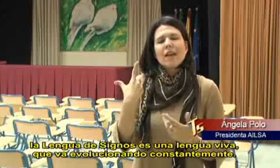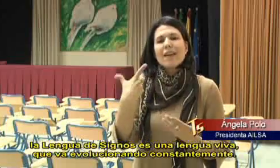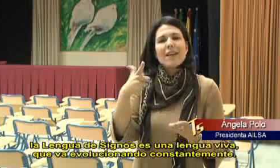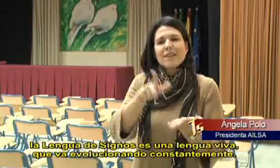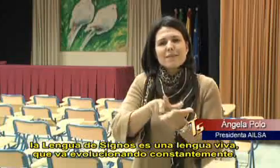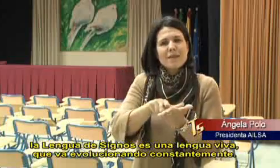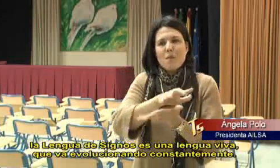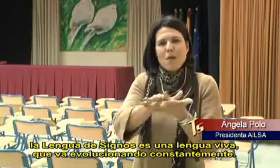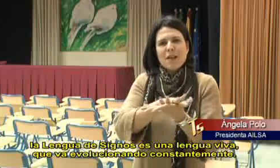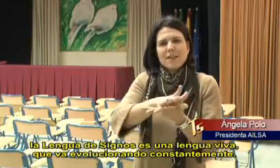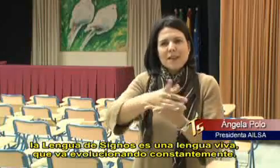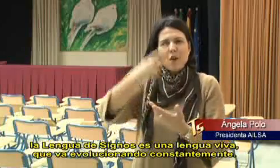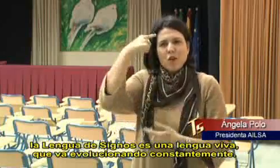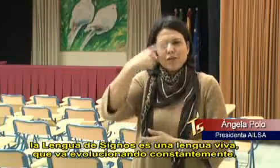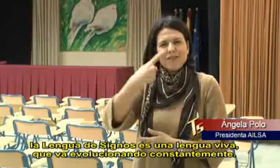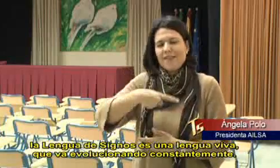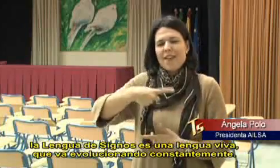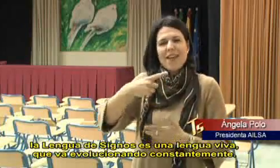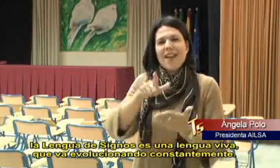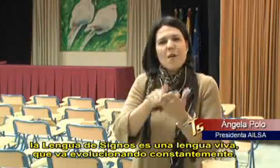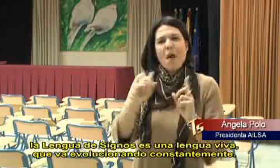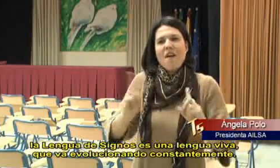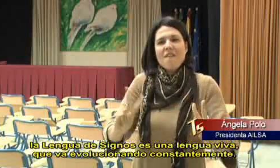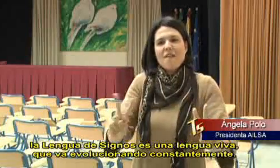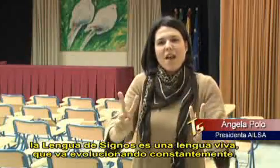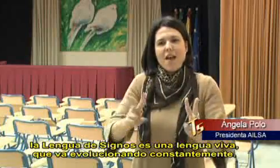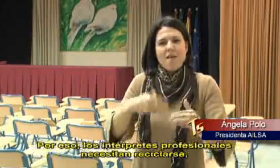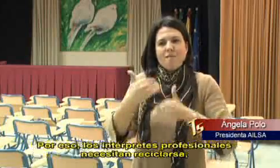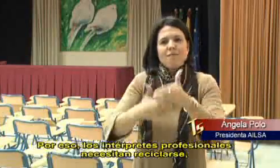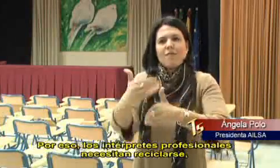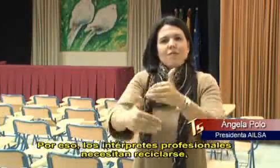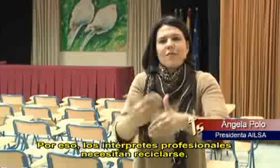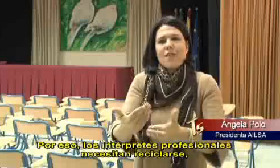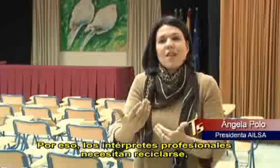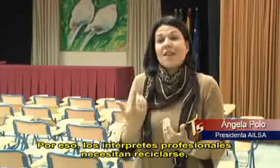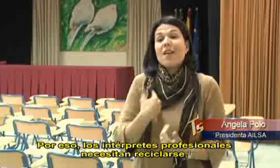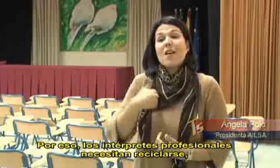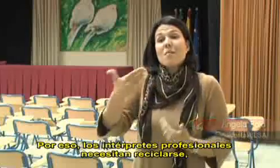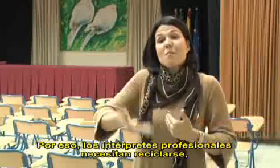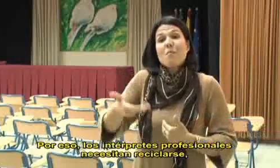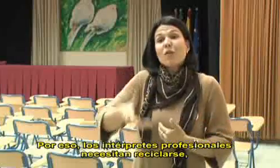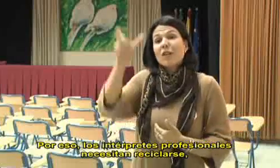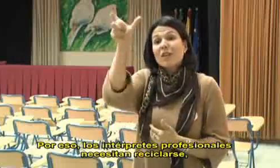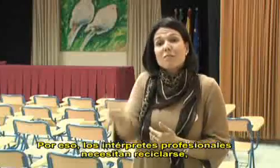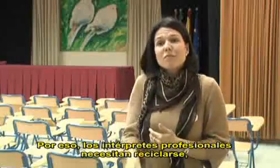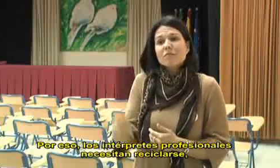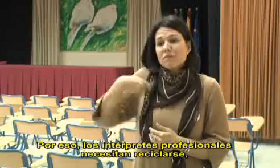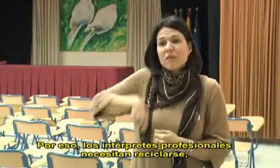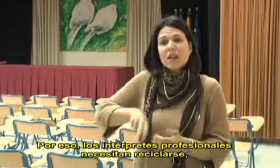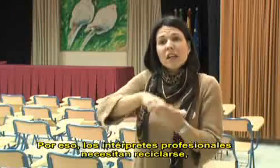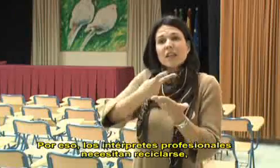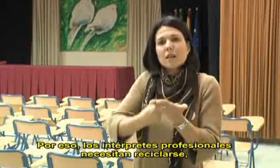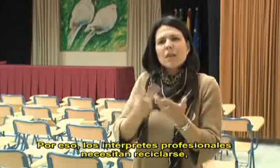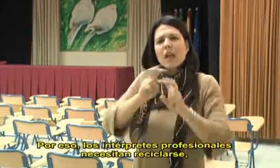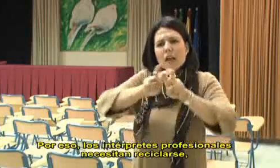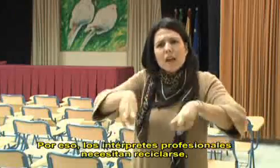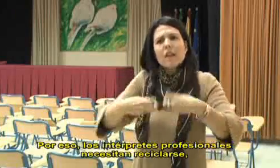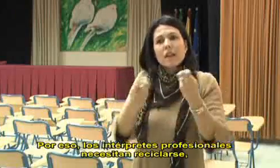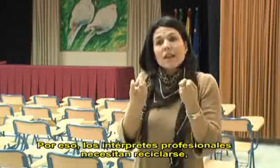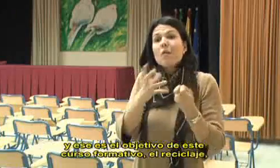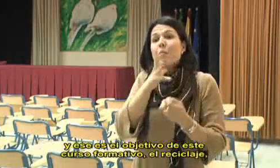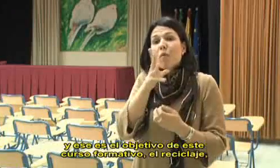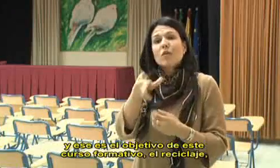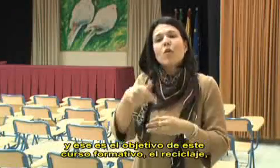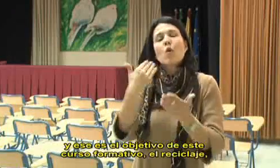la lengua de signos es una lengua viva que va evolucionando constantemente. Por eso los intérpretes profesionales necesitan reciclarse